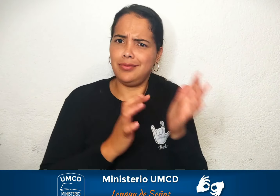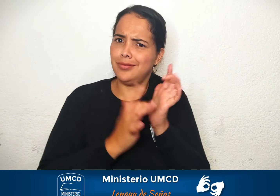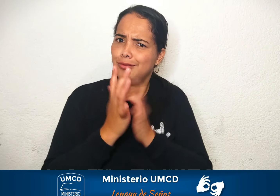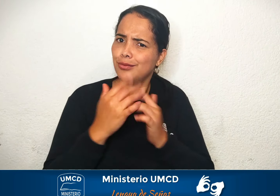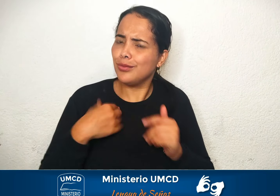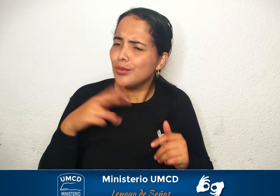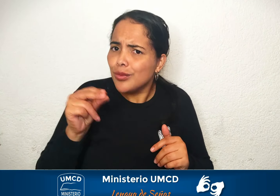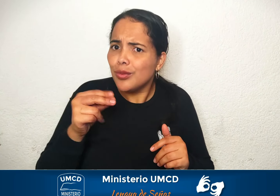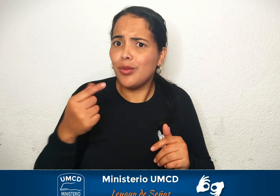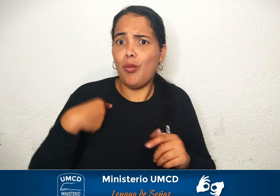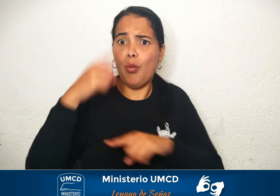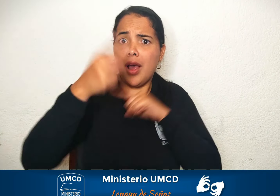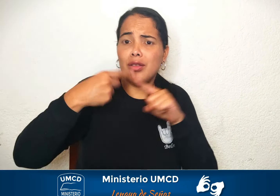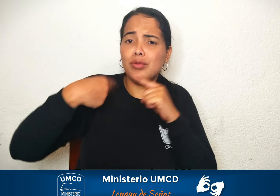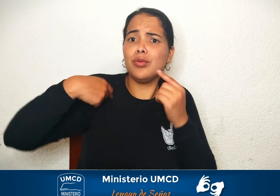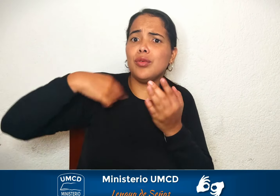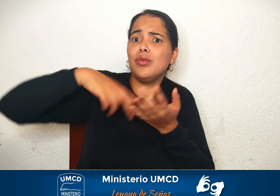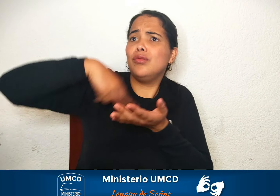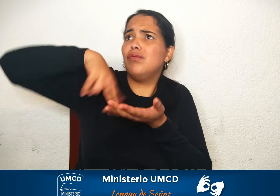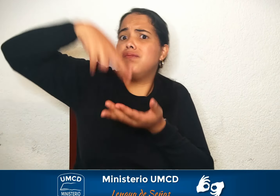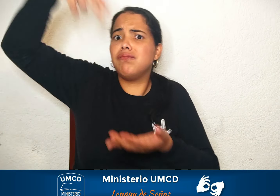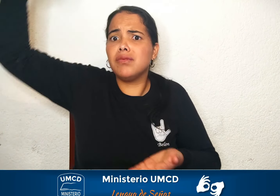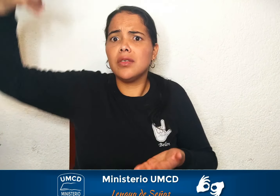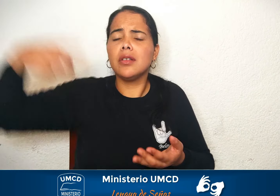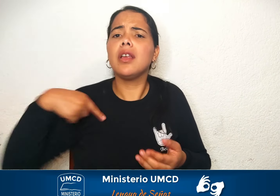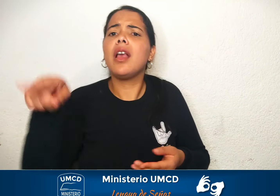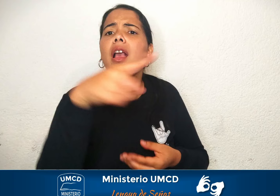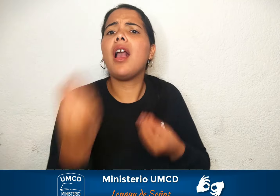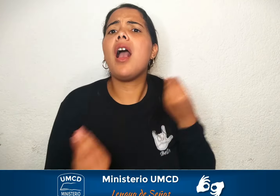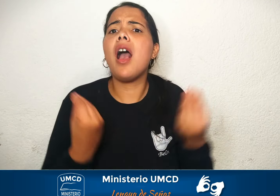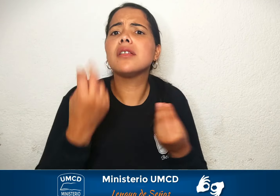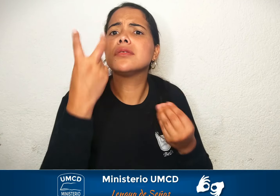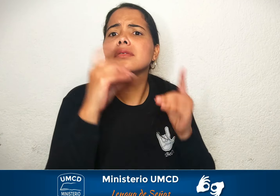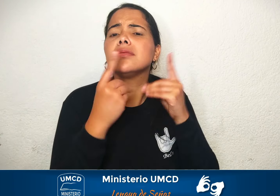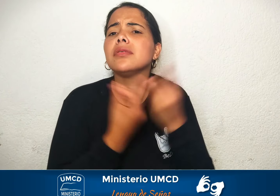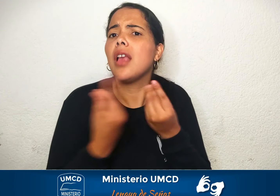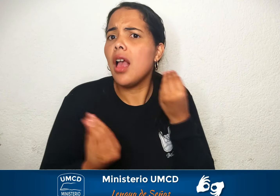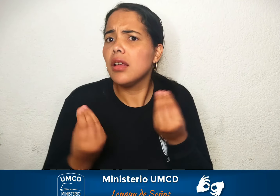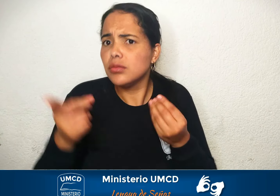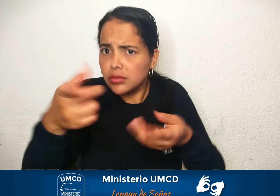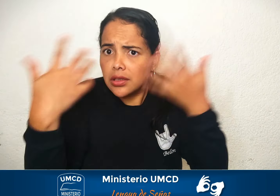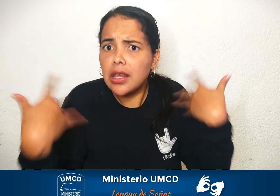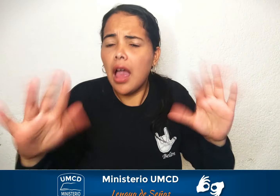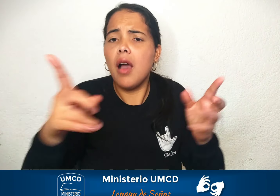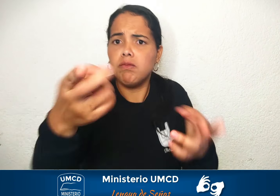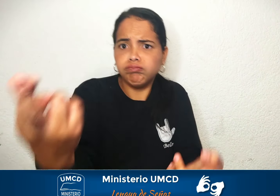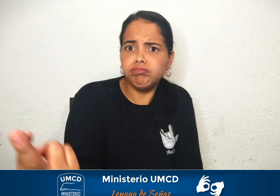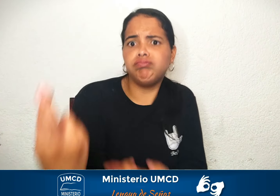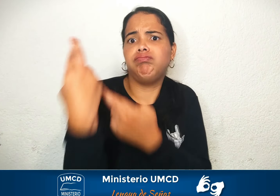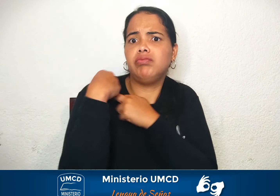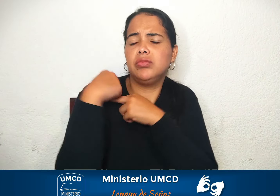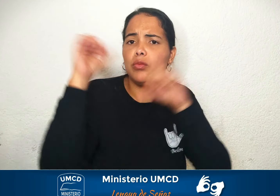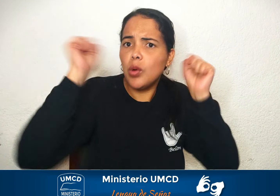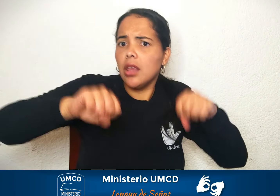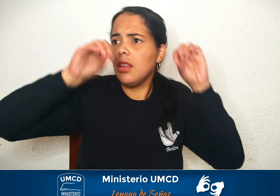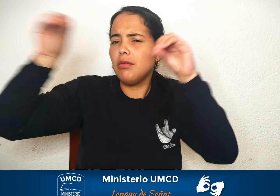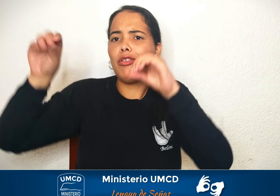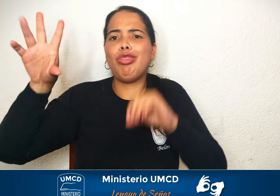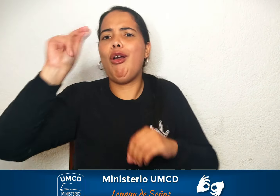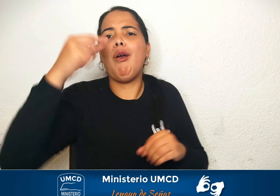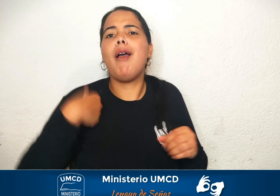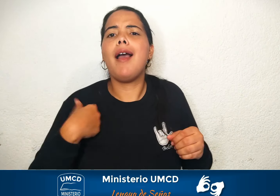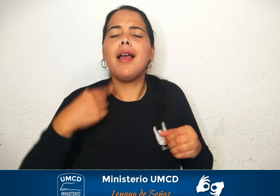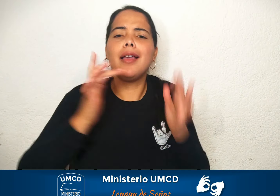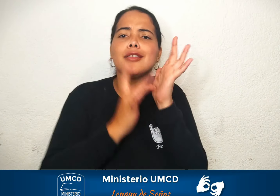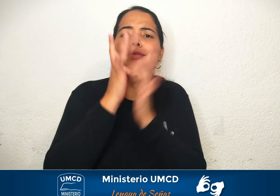entendemos. Señor, explícanos porque no entendemos. Y recordemos que ellos estaban con el Maestro, con el Señor Jesucristo, y